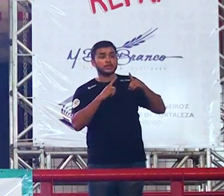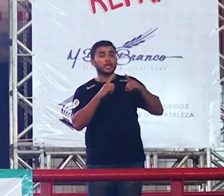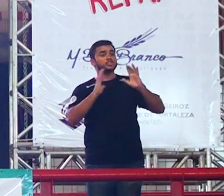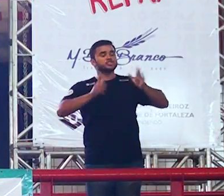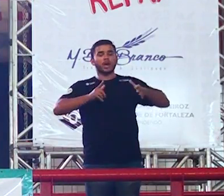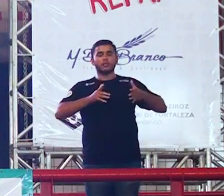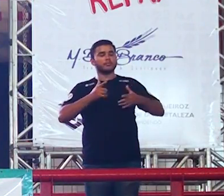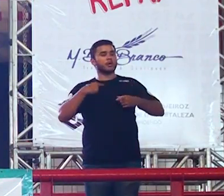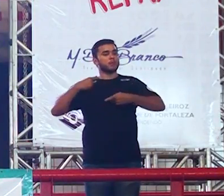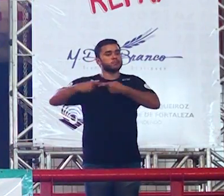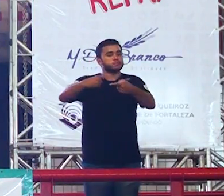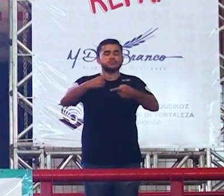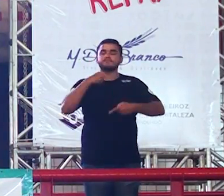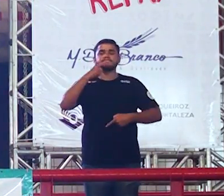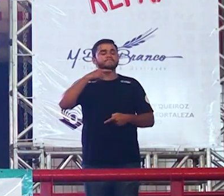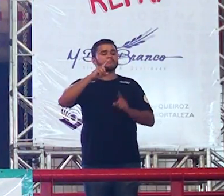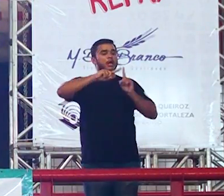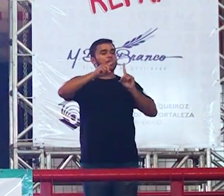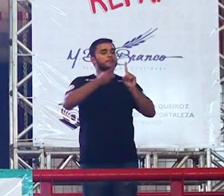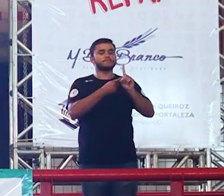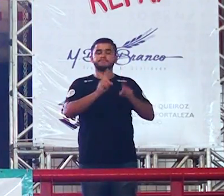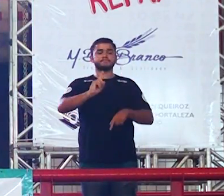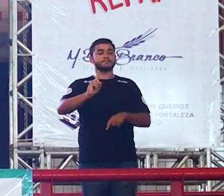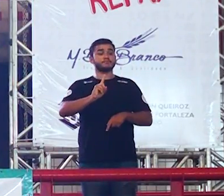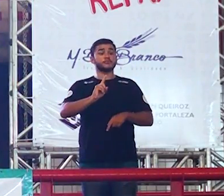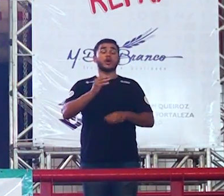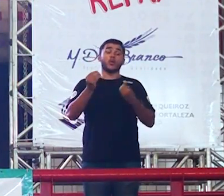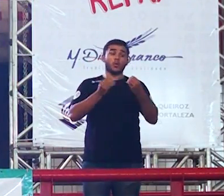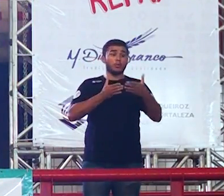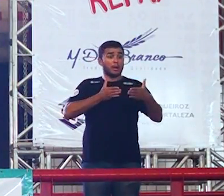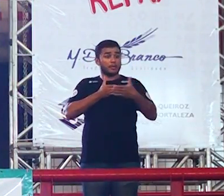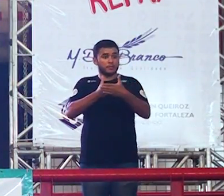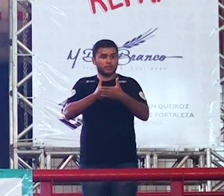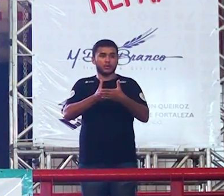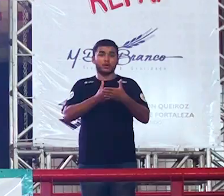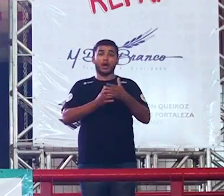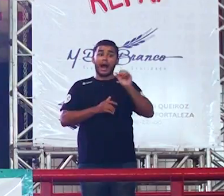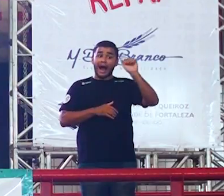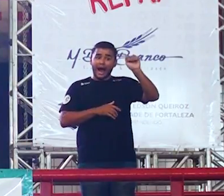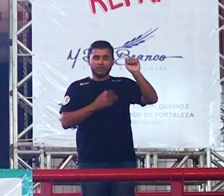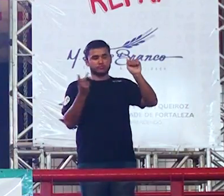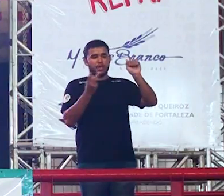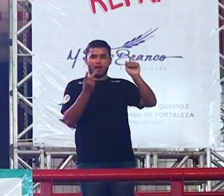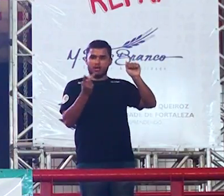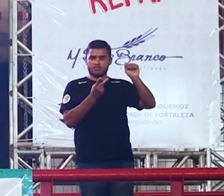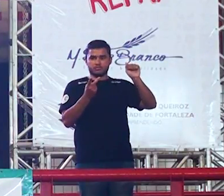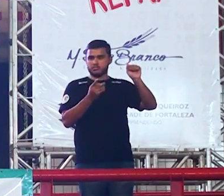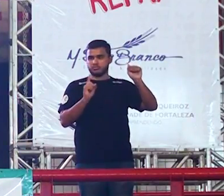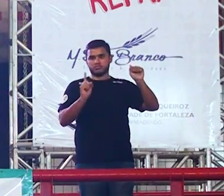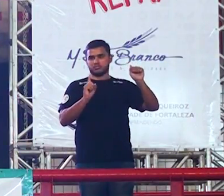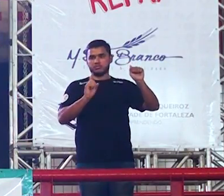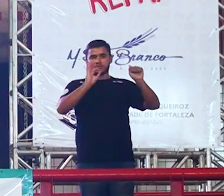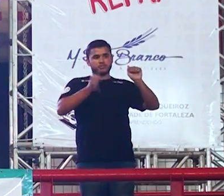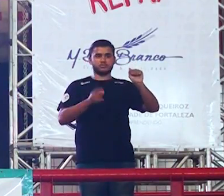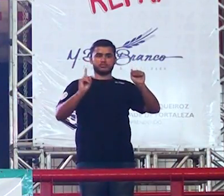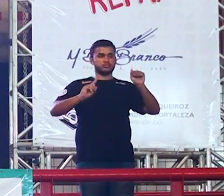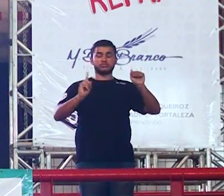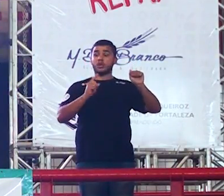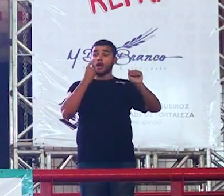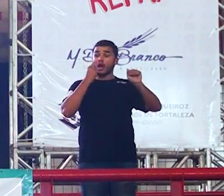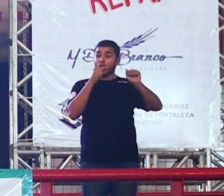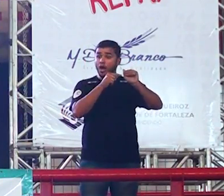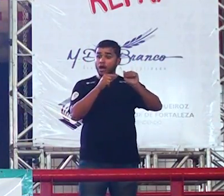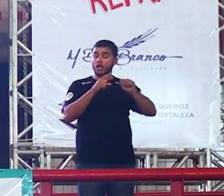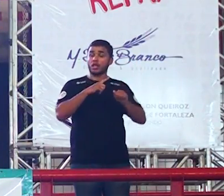seminíferos seccionados, o que impede a passagem dos espermatozoides. Falso. Na verdade, a vasectomia são nos